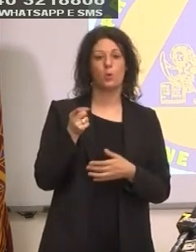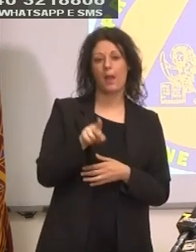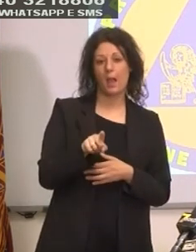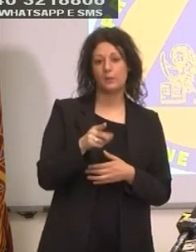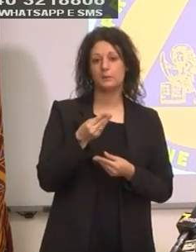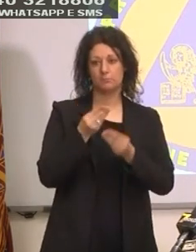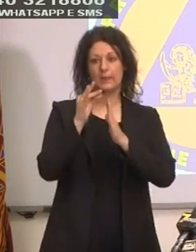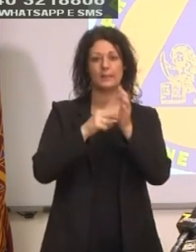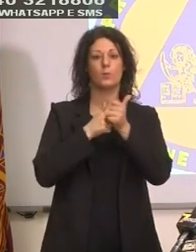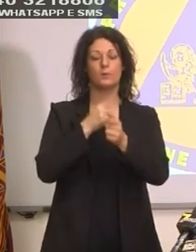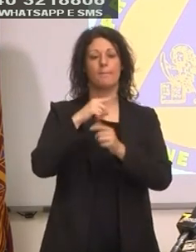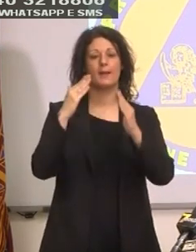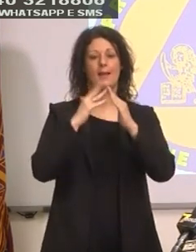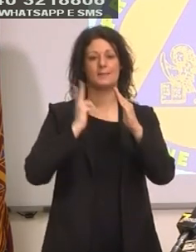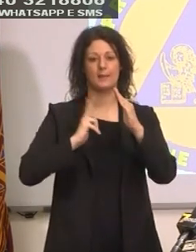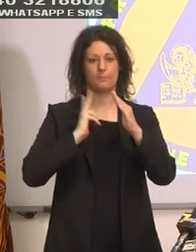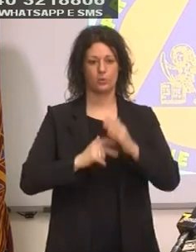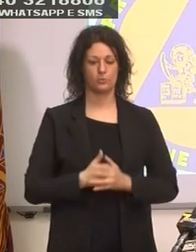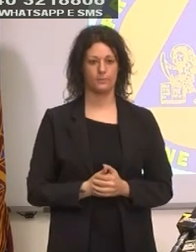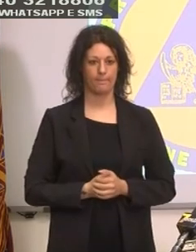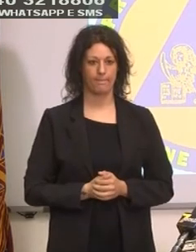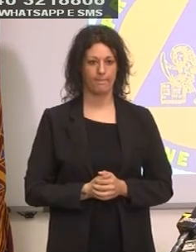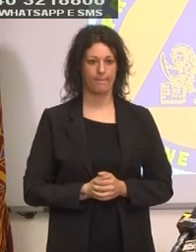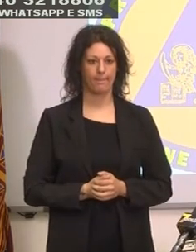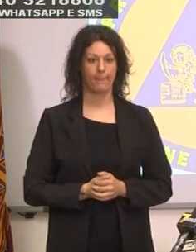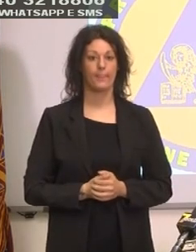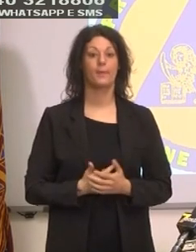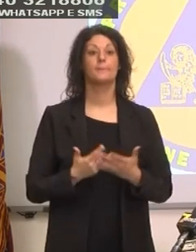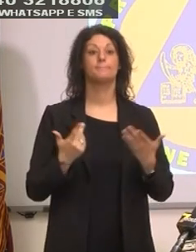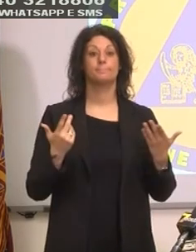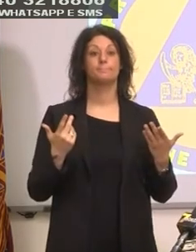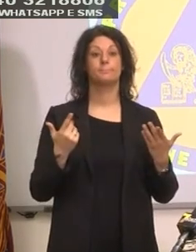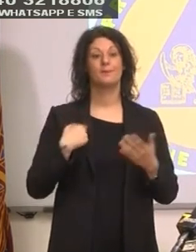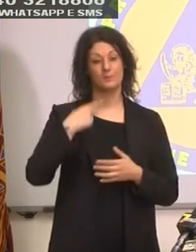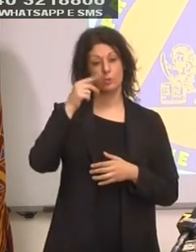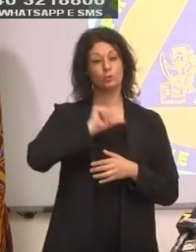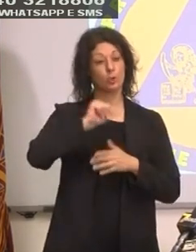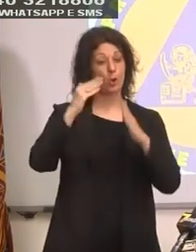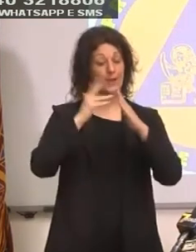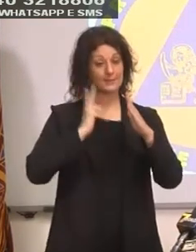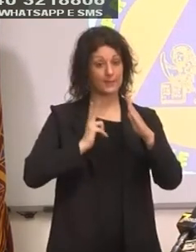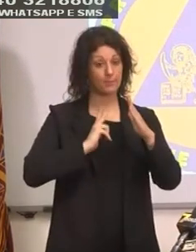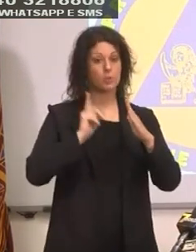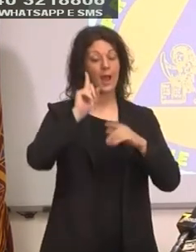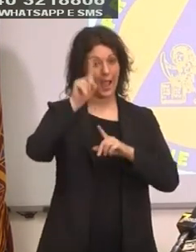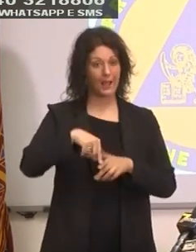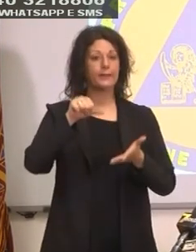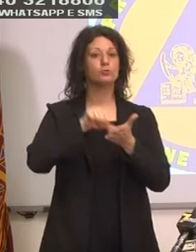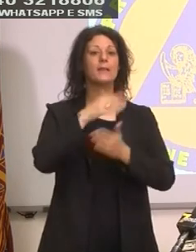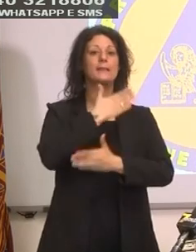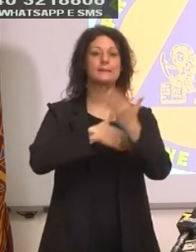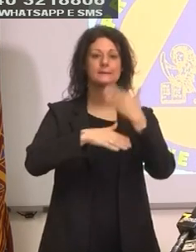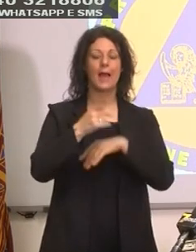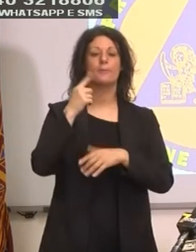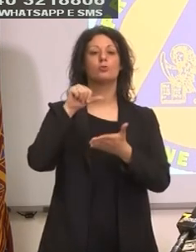Considerate che abbiamo avuto più dispendio di tempo, perché non sono solo case di riposo, sono anche i centri per disabili, c'è cioè i